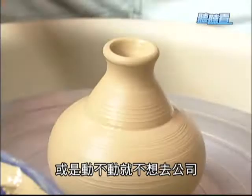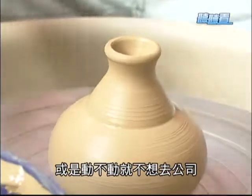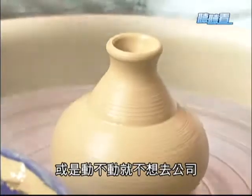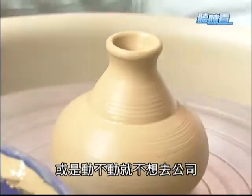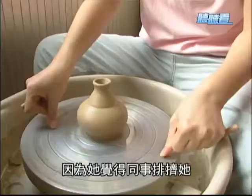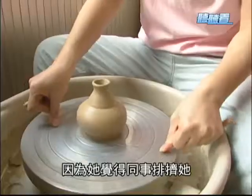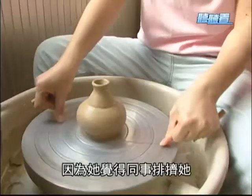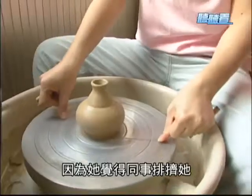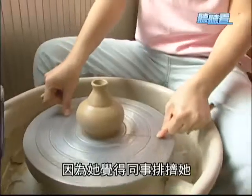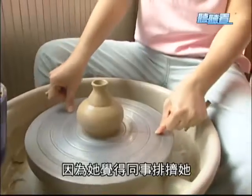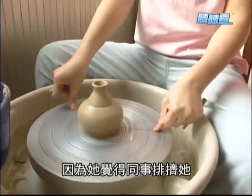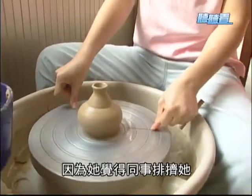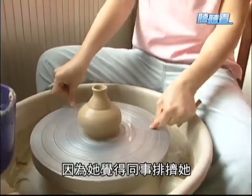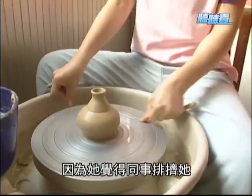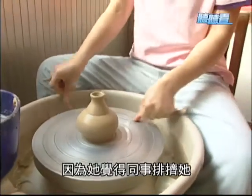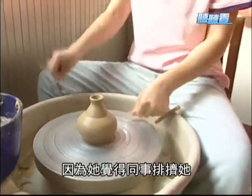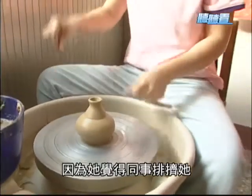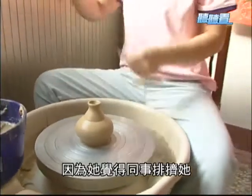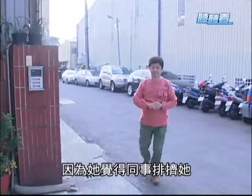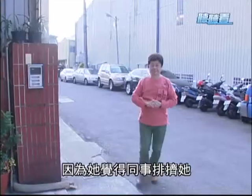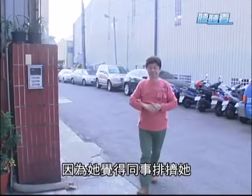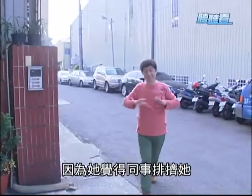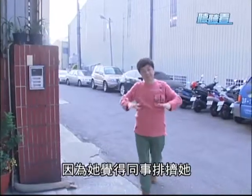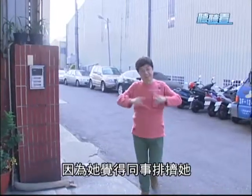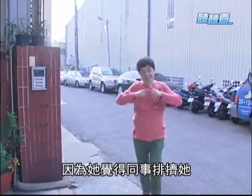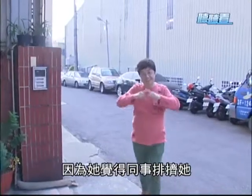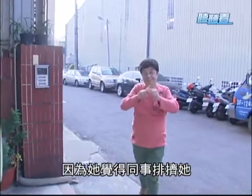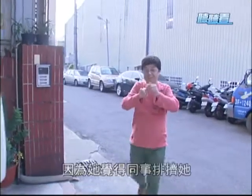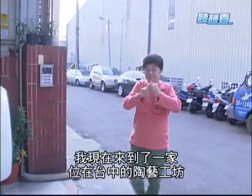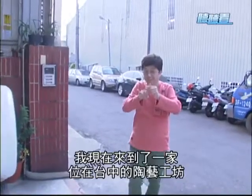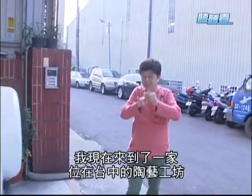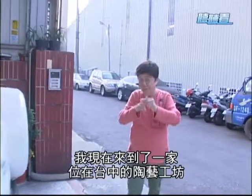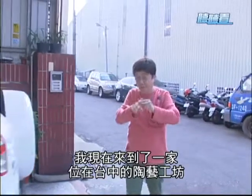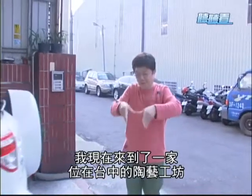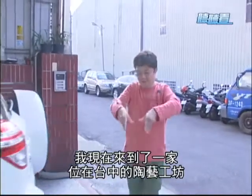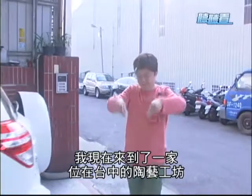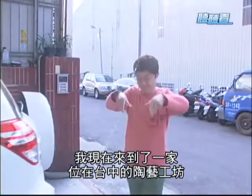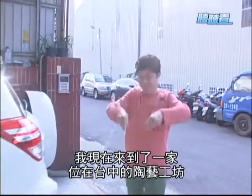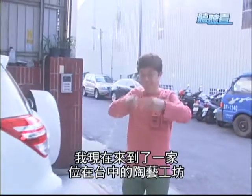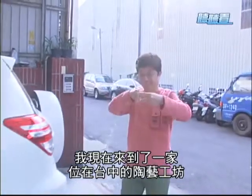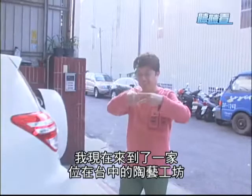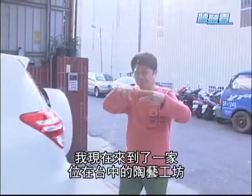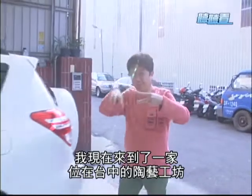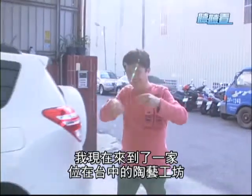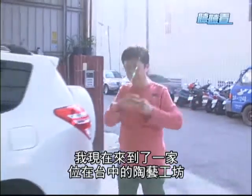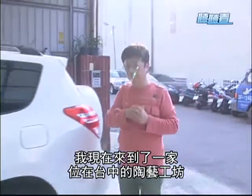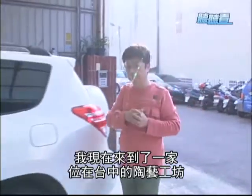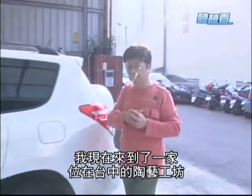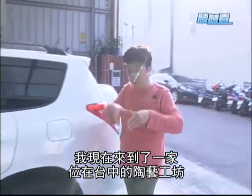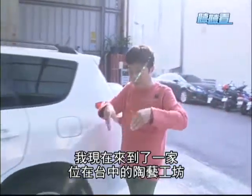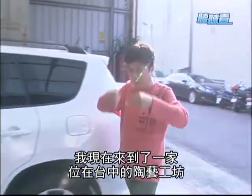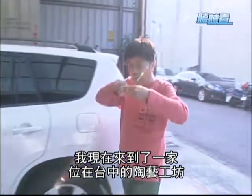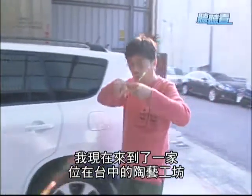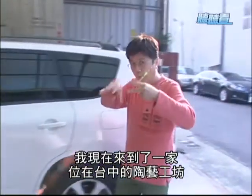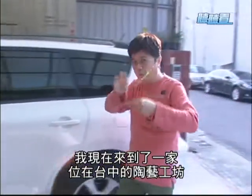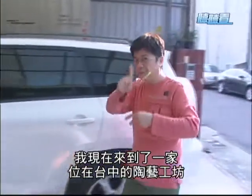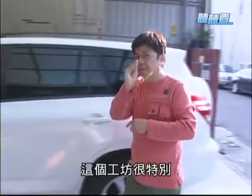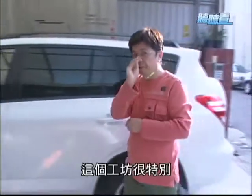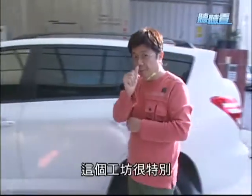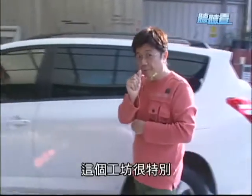因为他觉得同事排挤他。 我现在呢，来到了一家位在台中的陶艺工坊。这个工坊很特